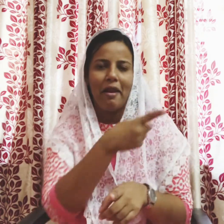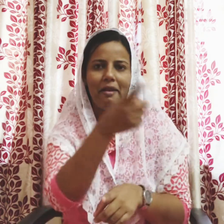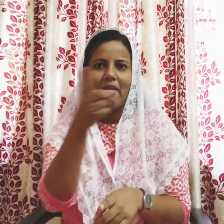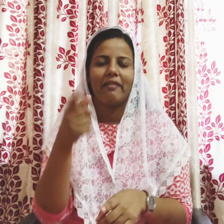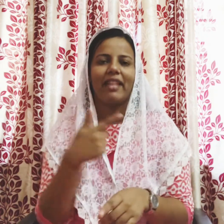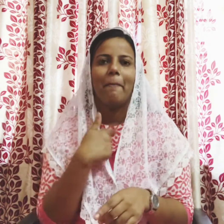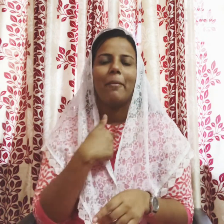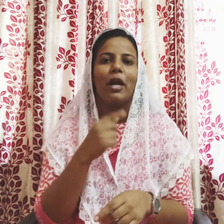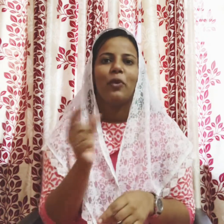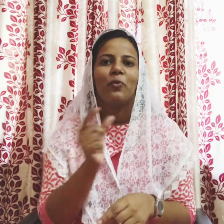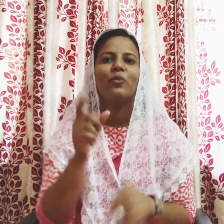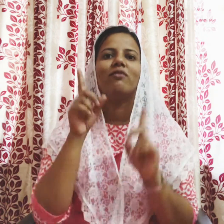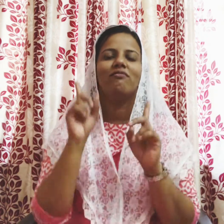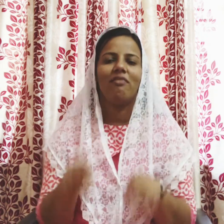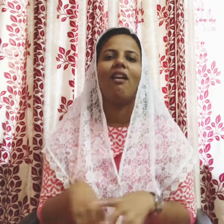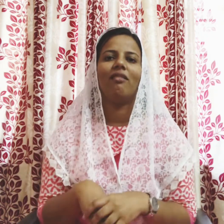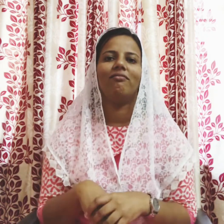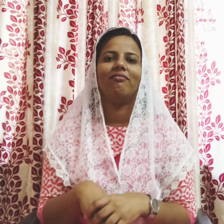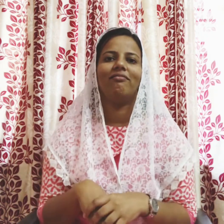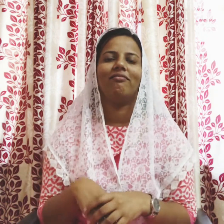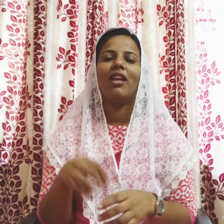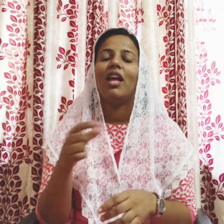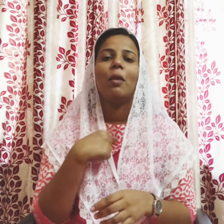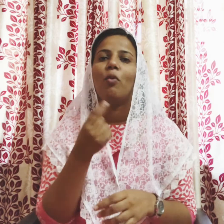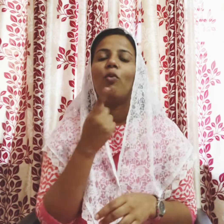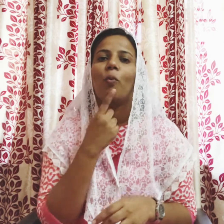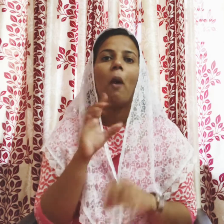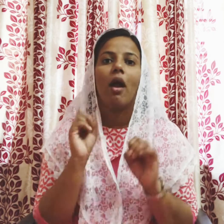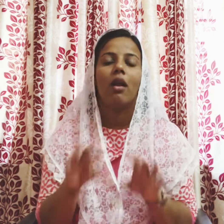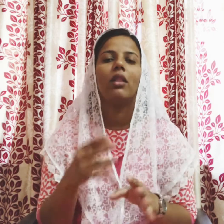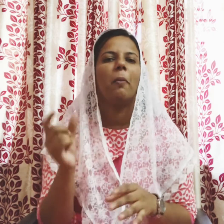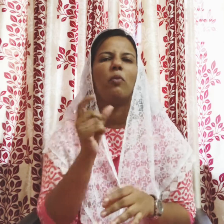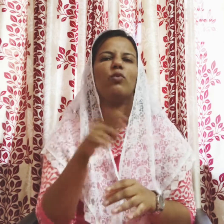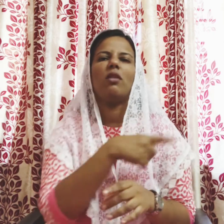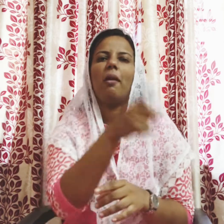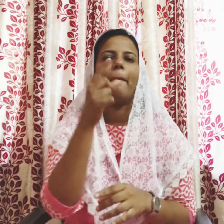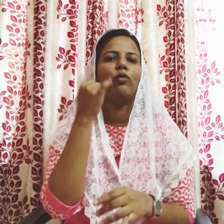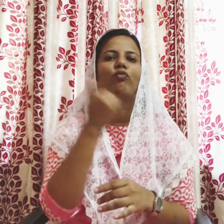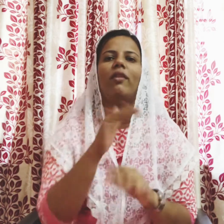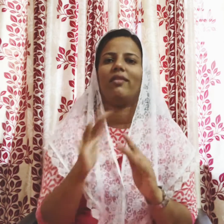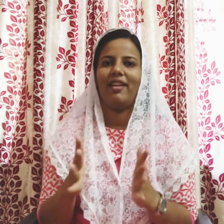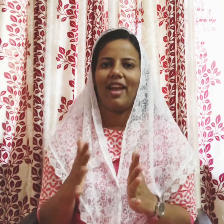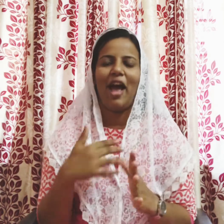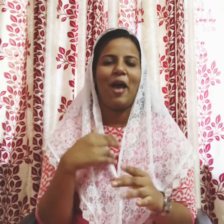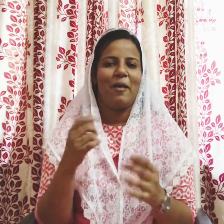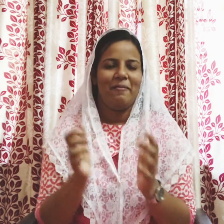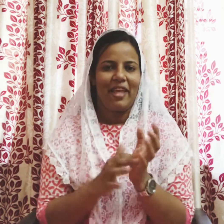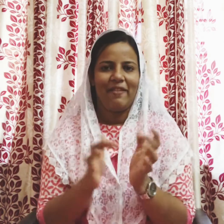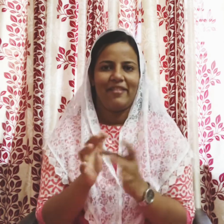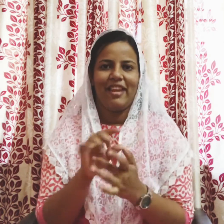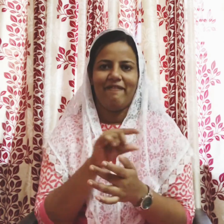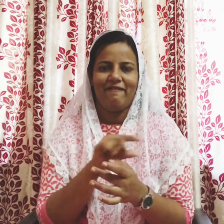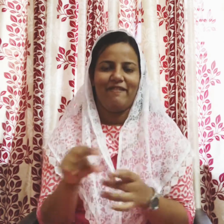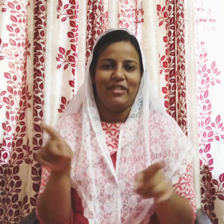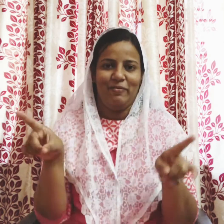പോയാൽ നമ്മളെ കൊണ്ടൊരു പ്രയോജനമില്ലാതായിപ്പോൾ. അപ്പം ഈ തിരുവചനം എന്തു പറയുന്നു, അതിനനുസൃതമായി ജീവിതത്തെ